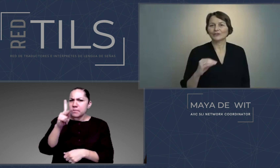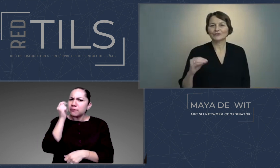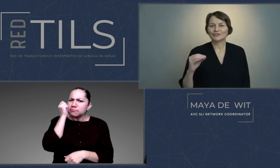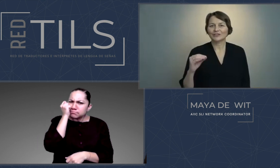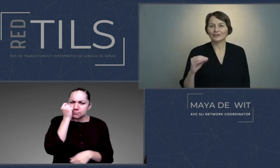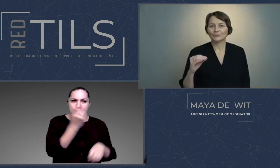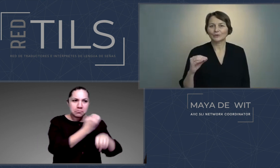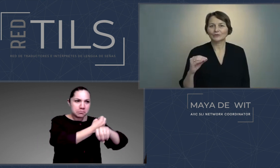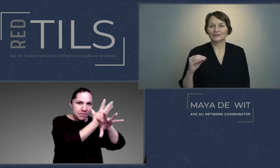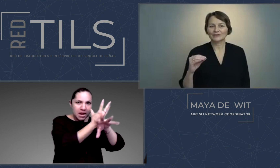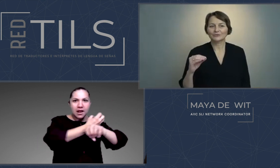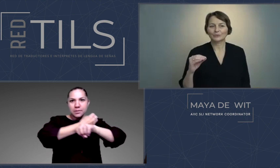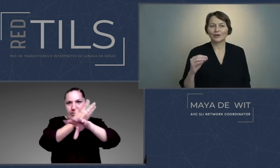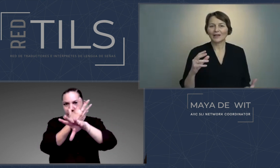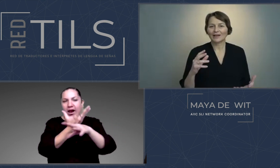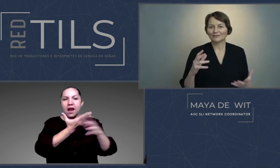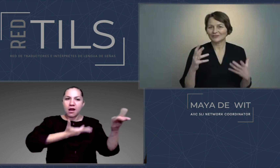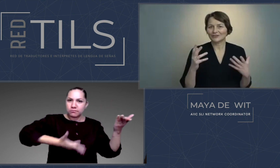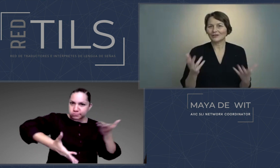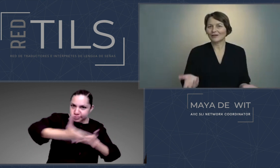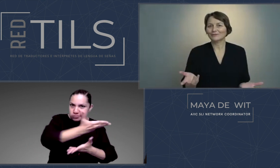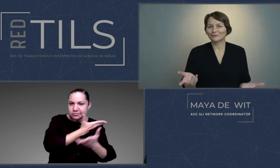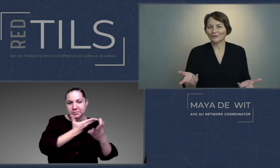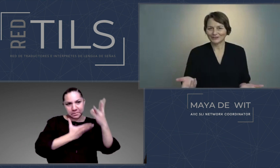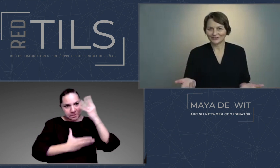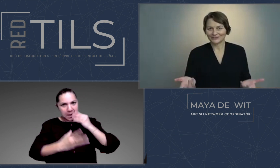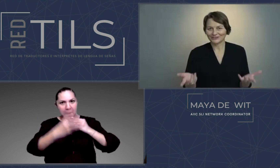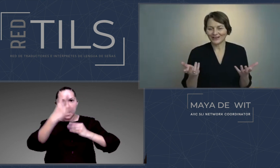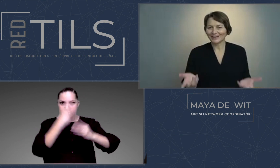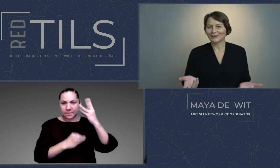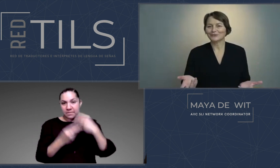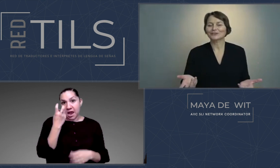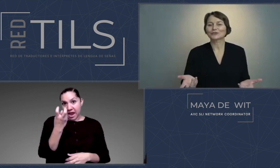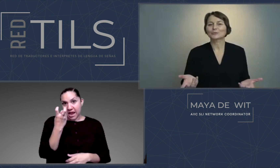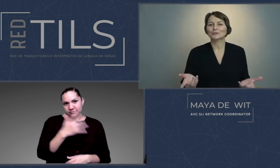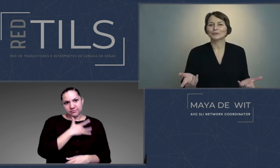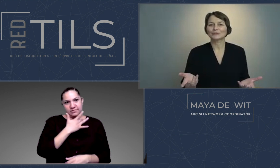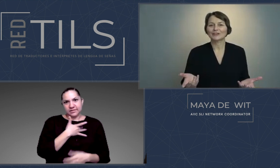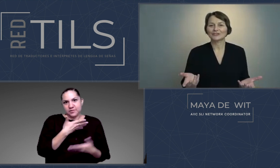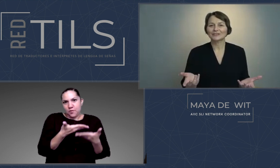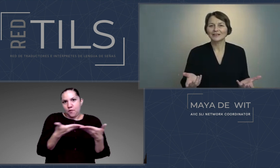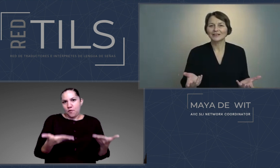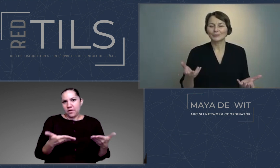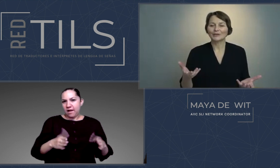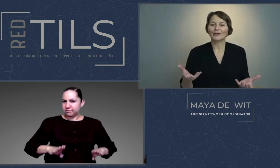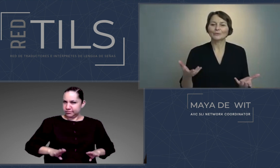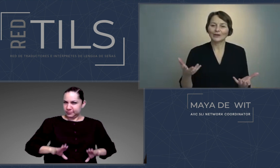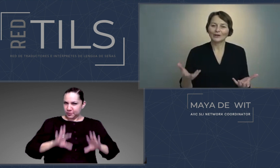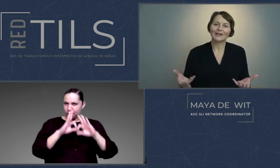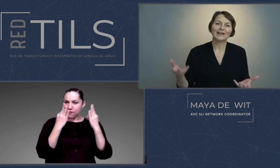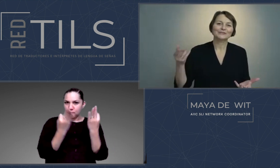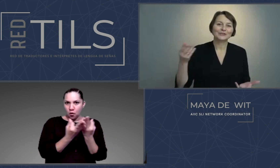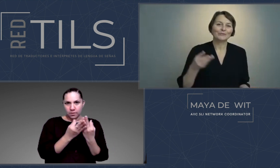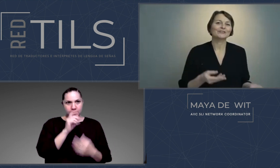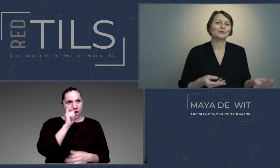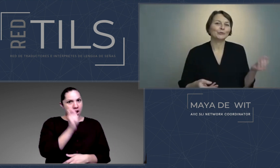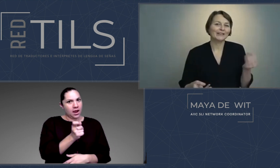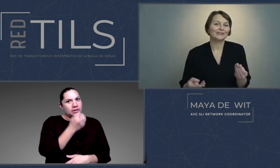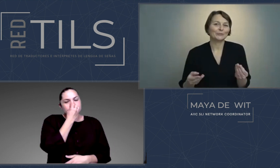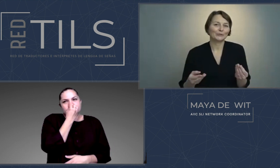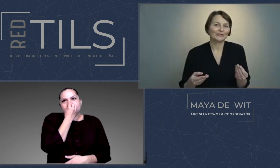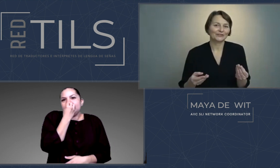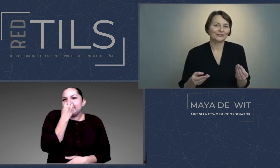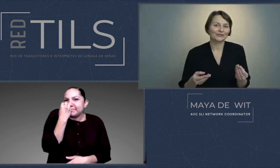de aprender, porque creo que lo que hemos visto en todo el mundo es que, bueno, quienes amamos esta